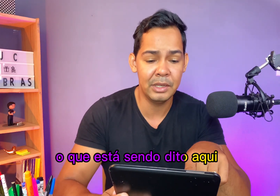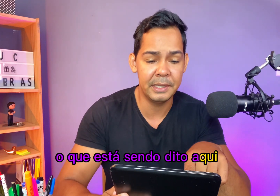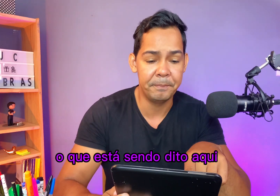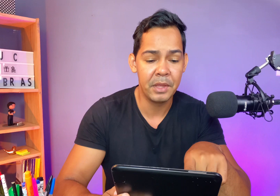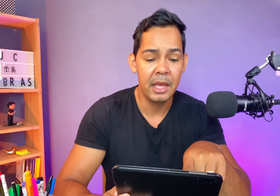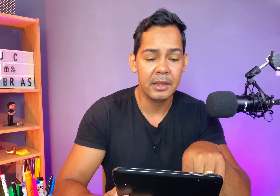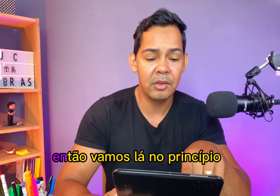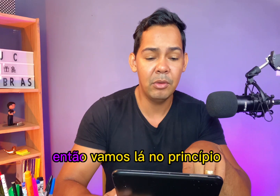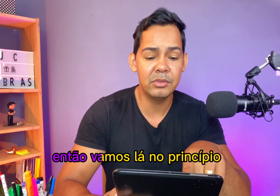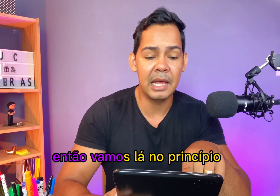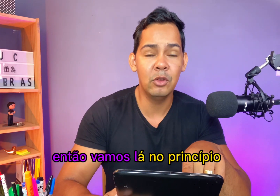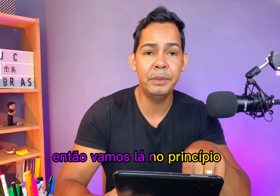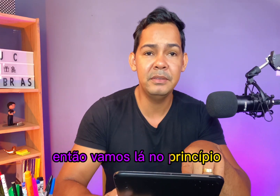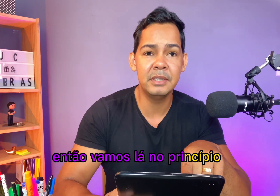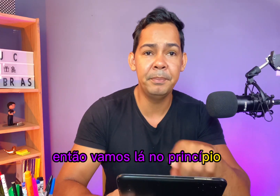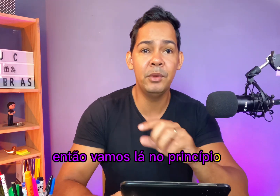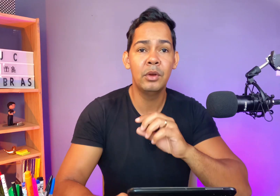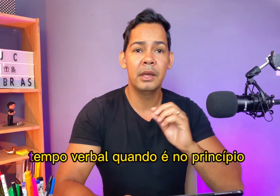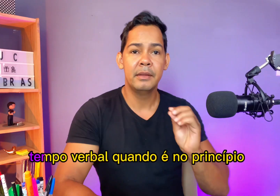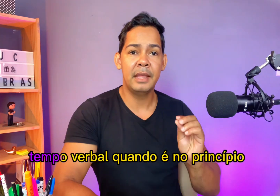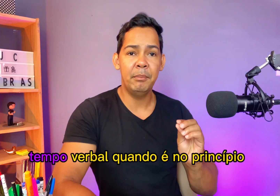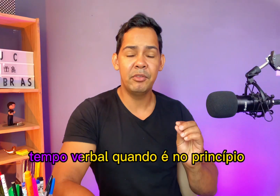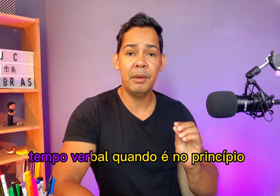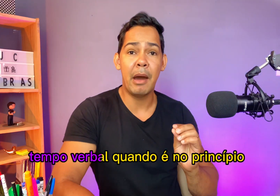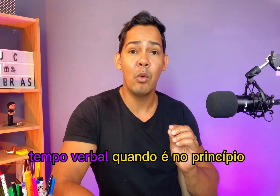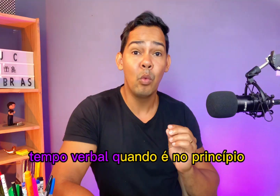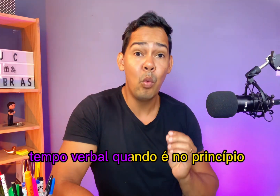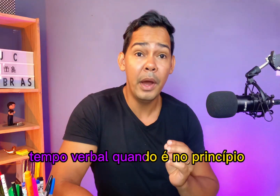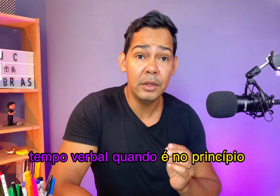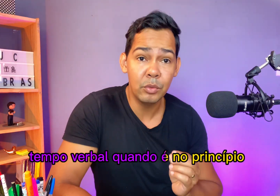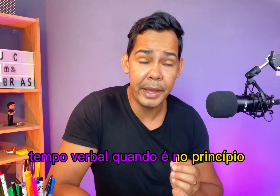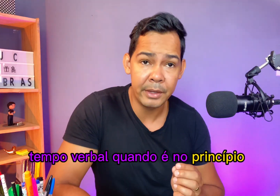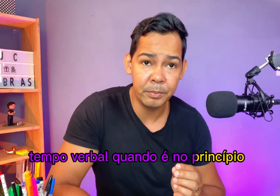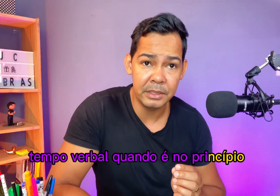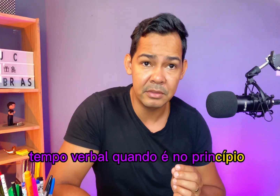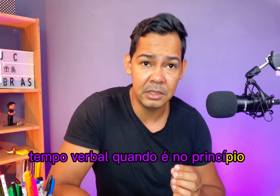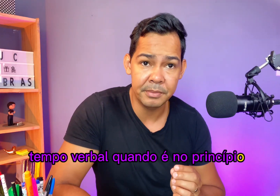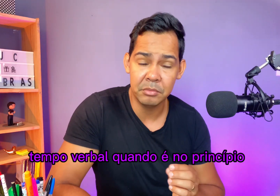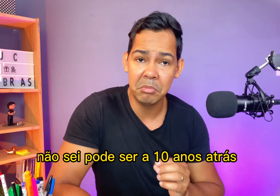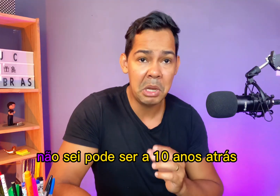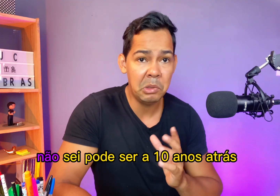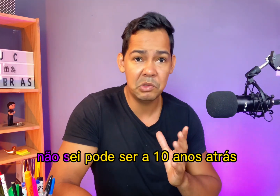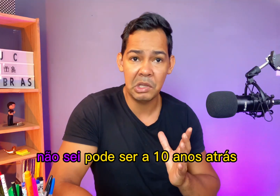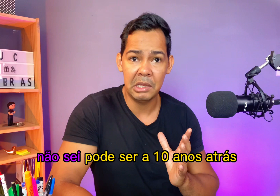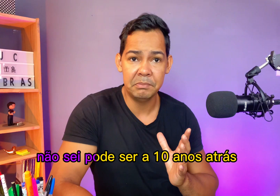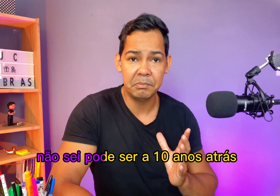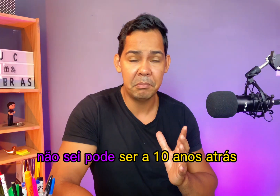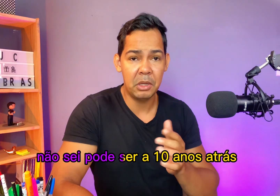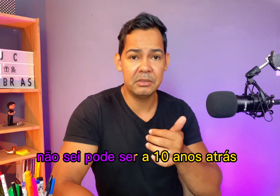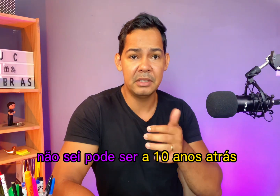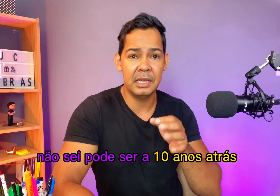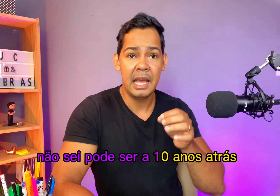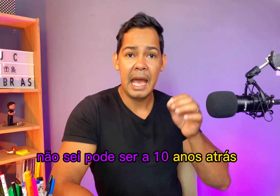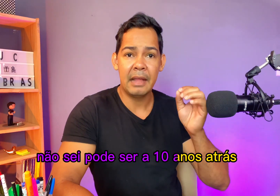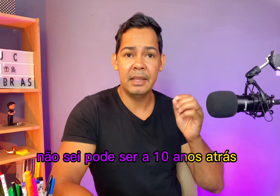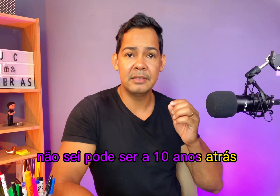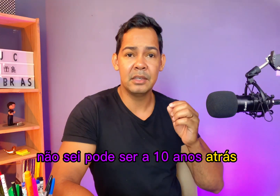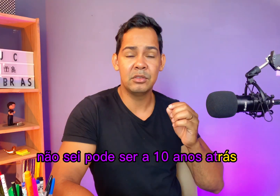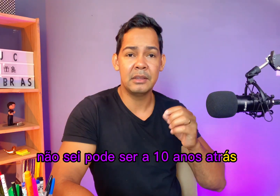aqui. Então vamos lá, no princípio, tempo verbal. Quando é no princípio? Não sei. Pode ser há 10 anos atrás,